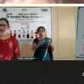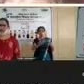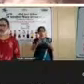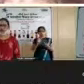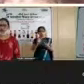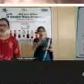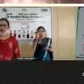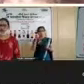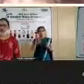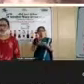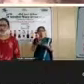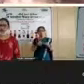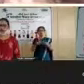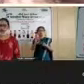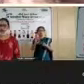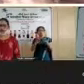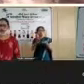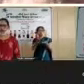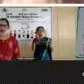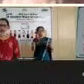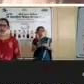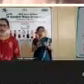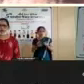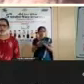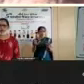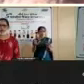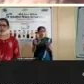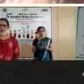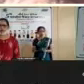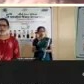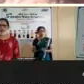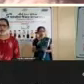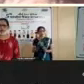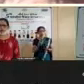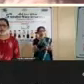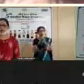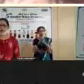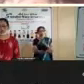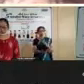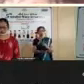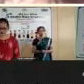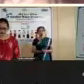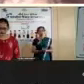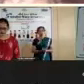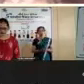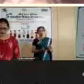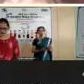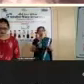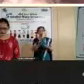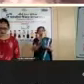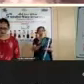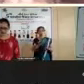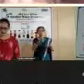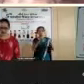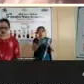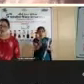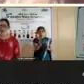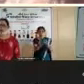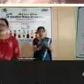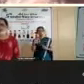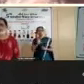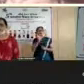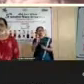व्यावसायिकों को पर्याप्त संख्या में उपलब्ध कराना निश्चित किया जा सके। मैं अंत में माननीय मंत्री डॉक्टर वीरेंद्र कुमार जी और माननीय